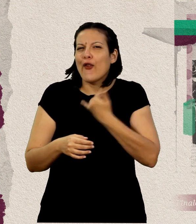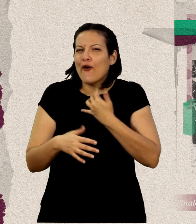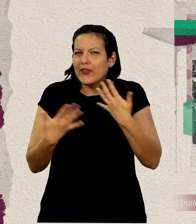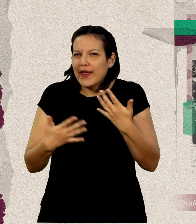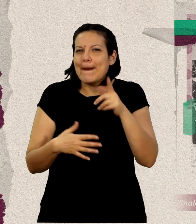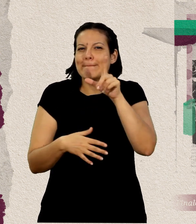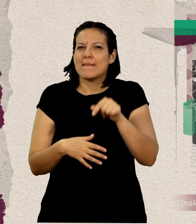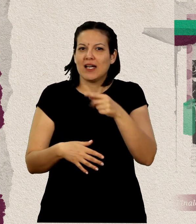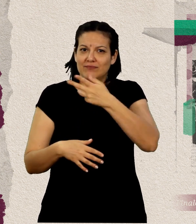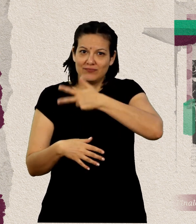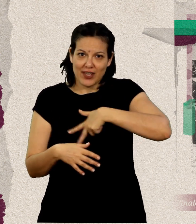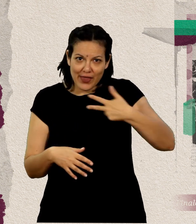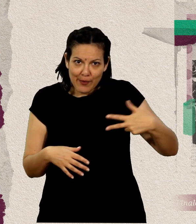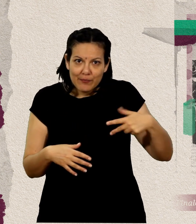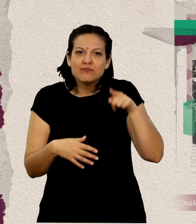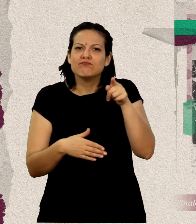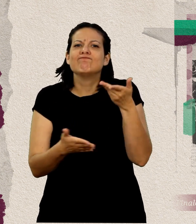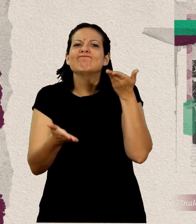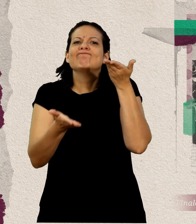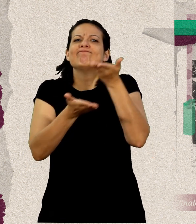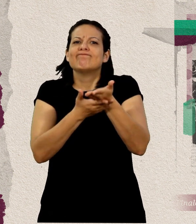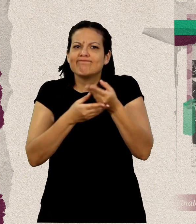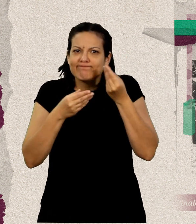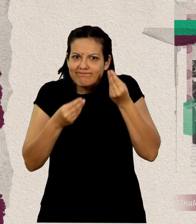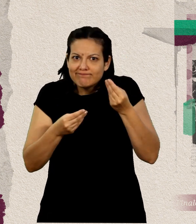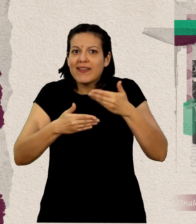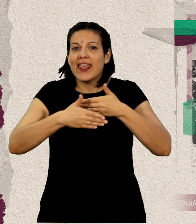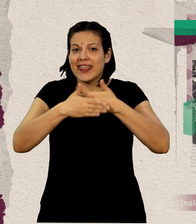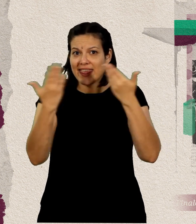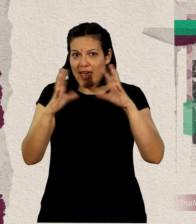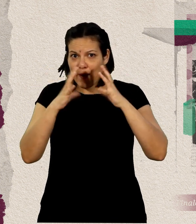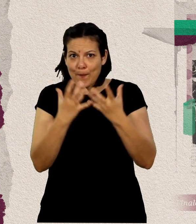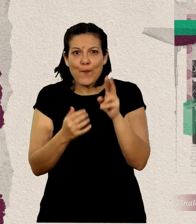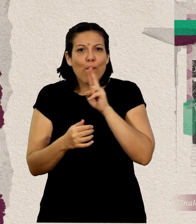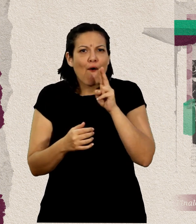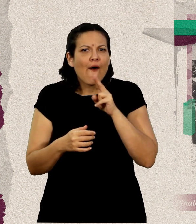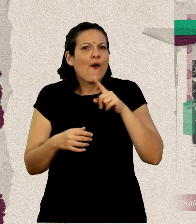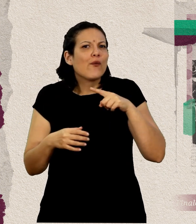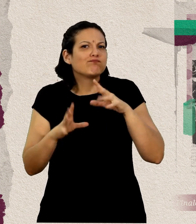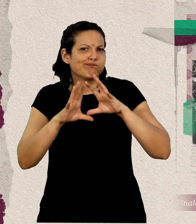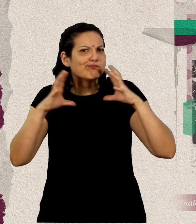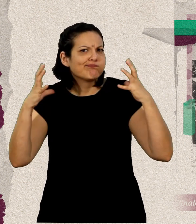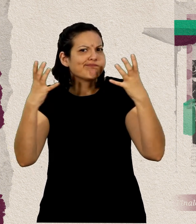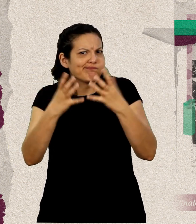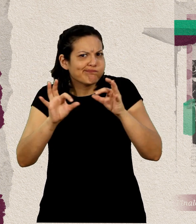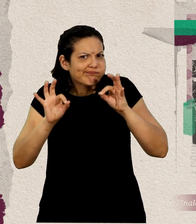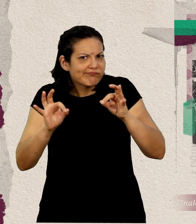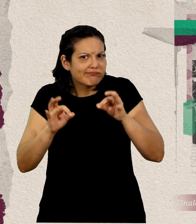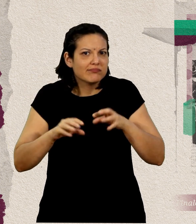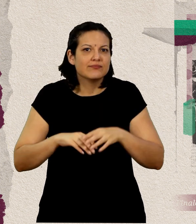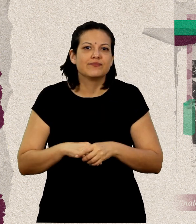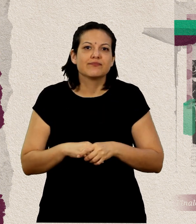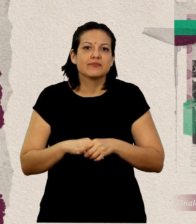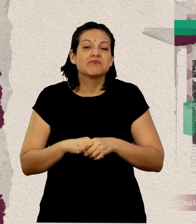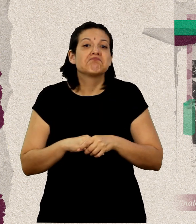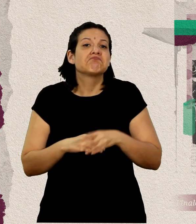Dinamarca, se presentó una moción para celebrar el Día Internacional de la Mujer en todo el mundo.